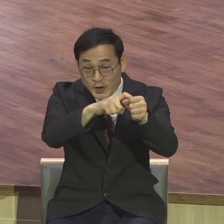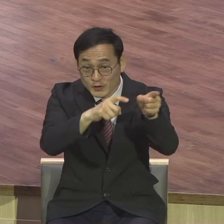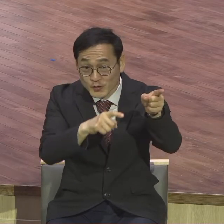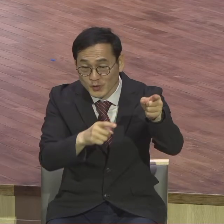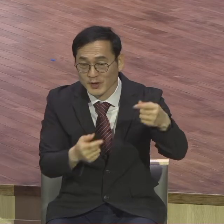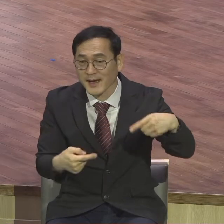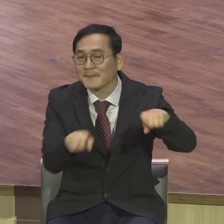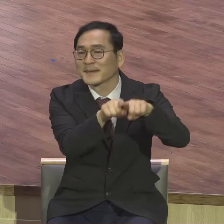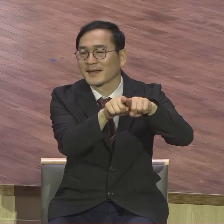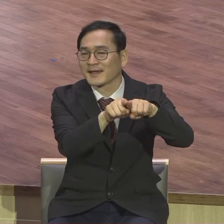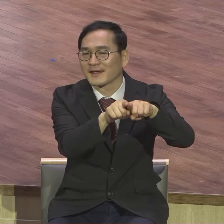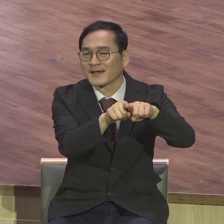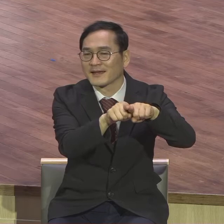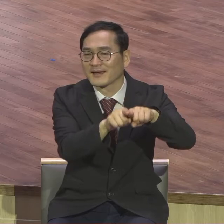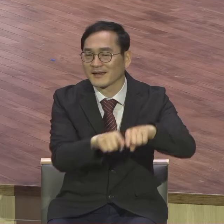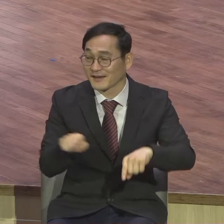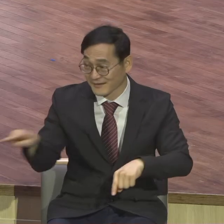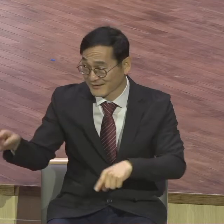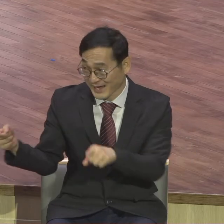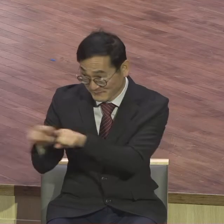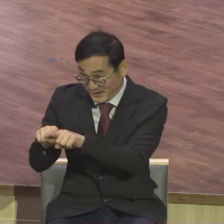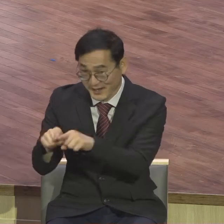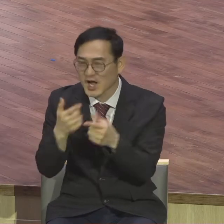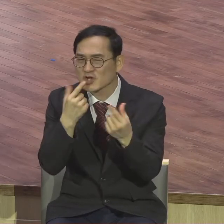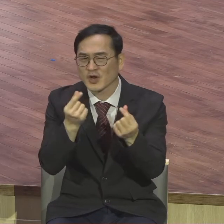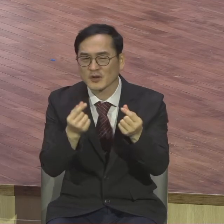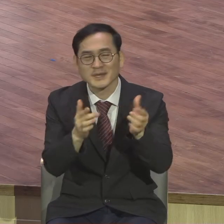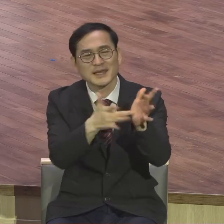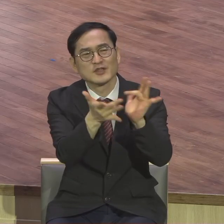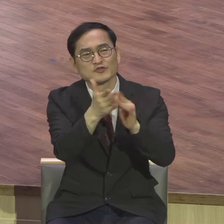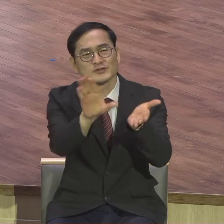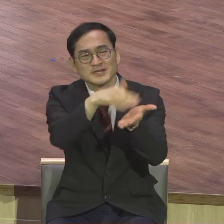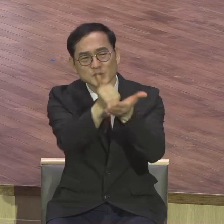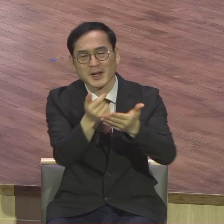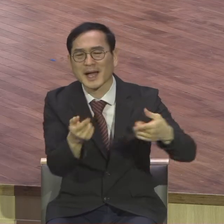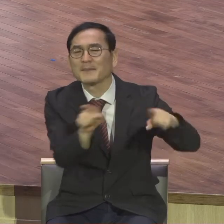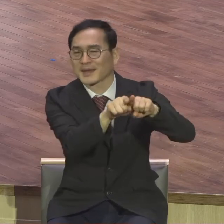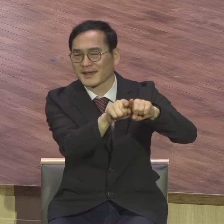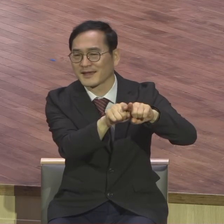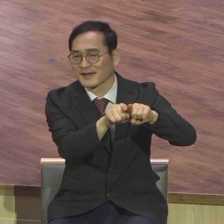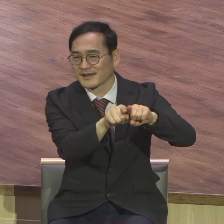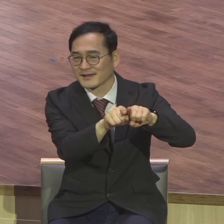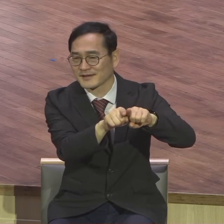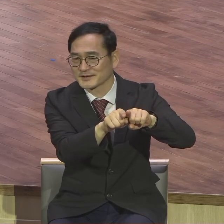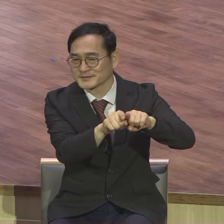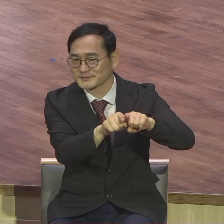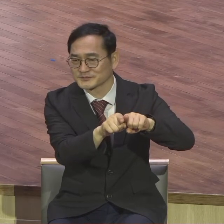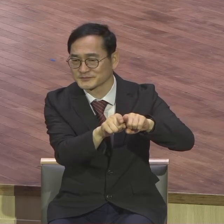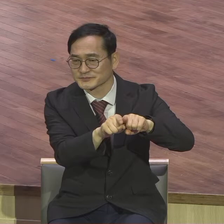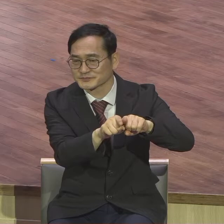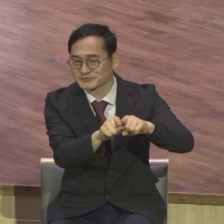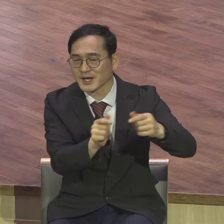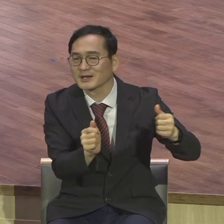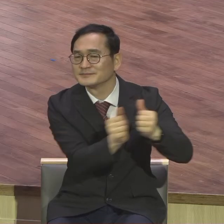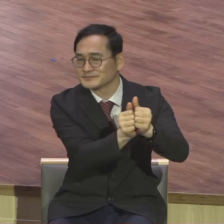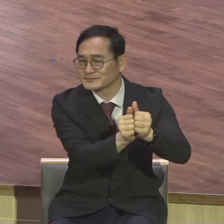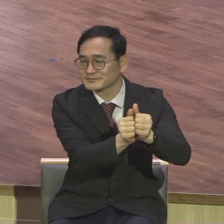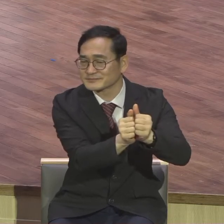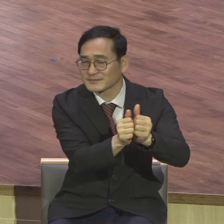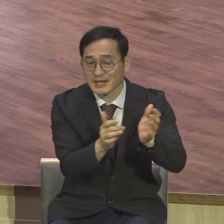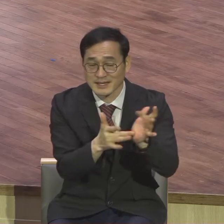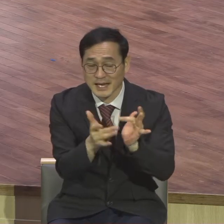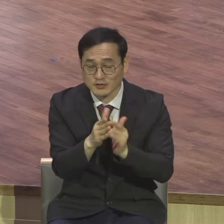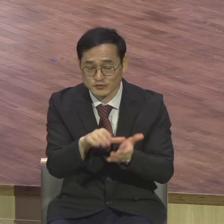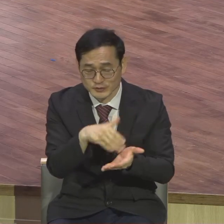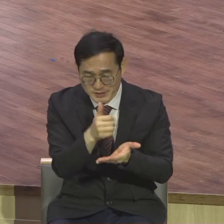아닙니다. 예수 그리스도와 위드 임마누엘 온네스 예수